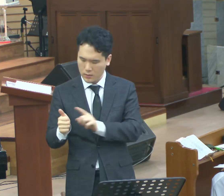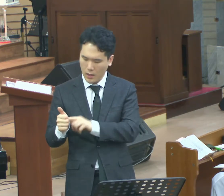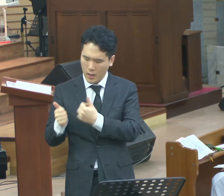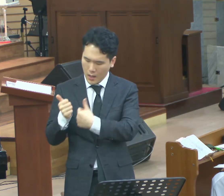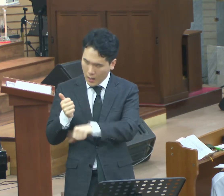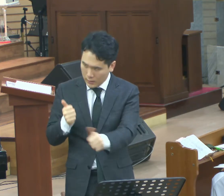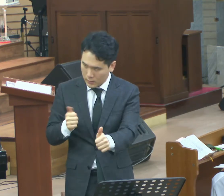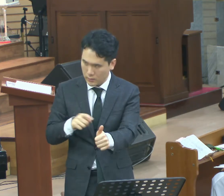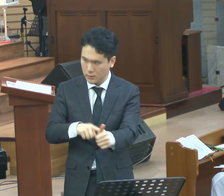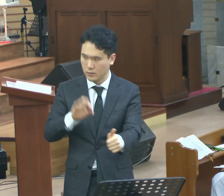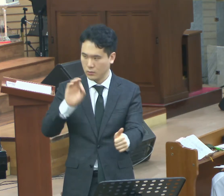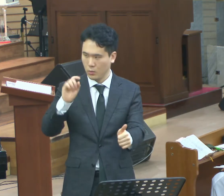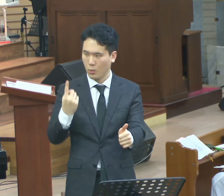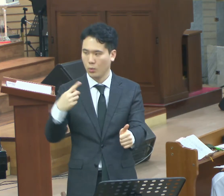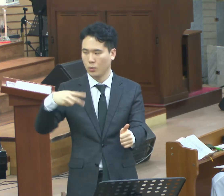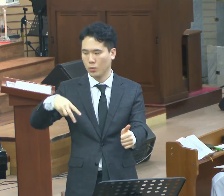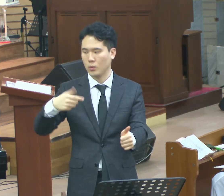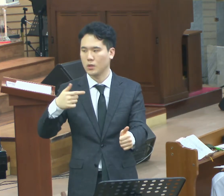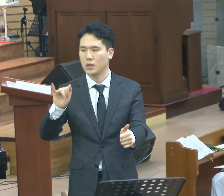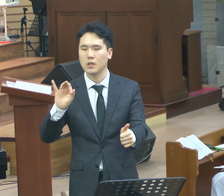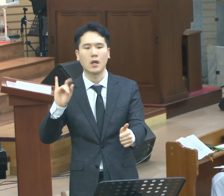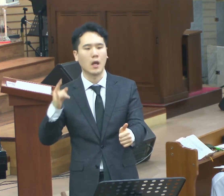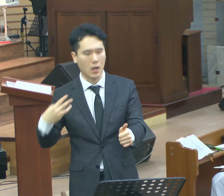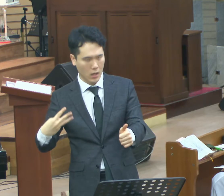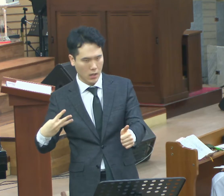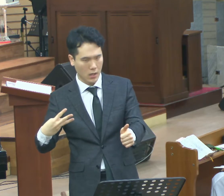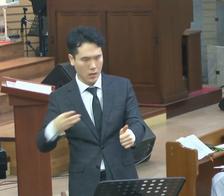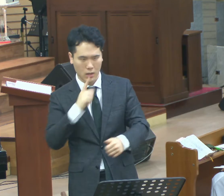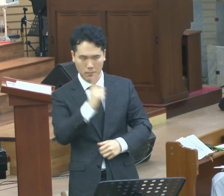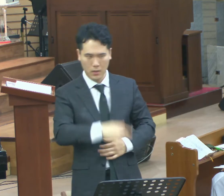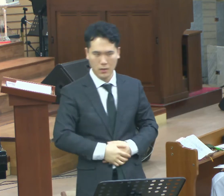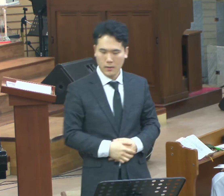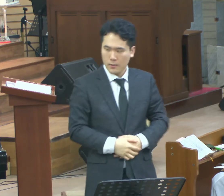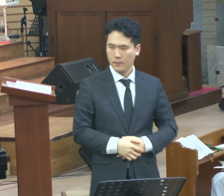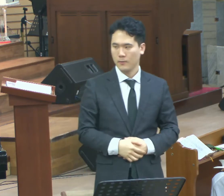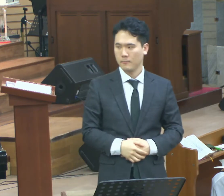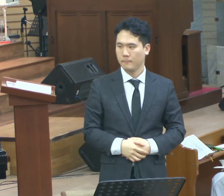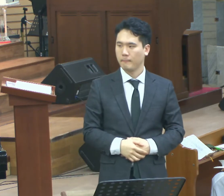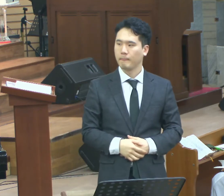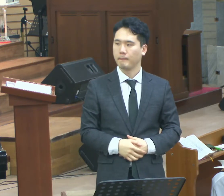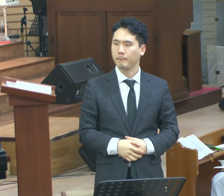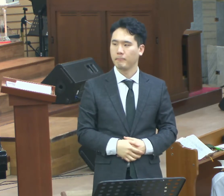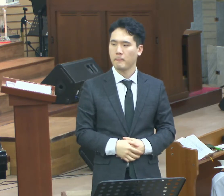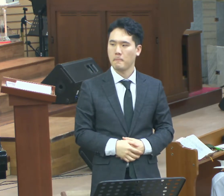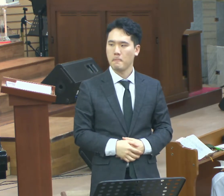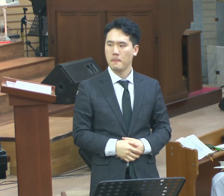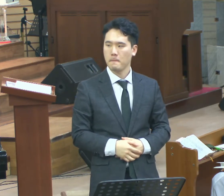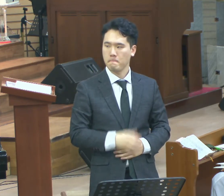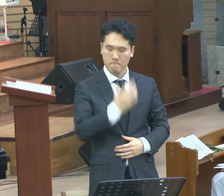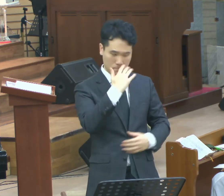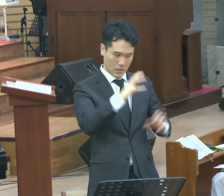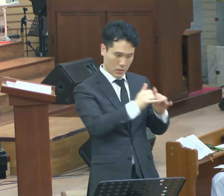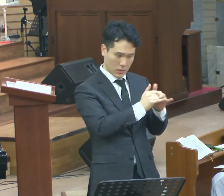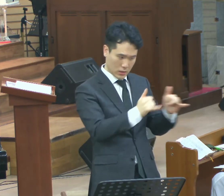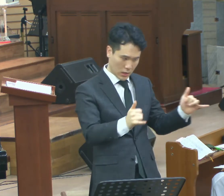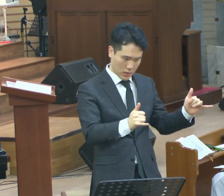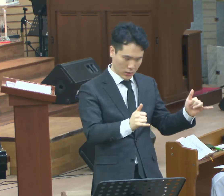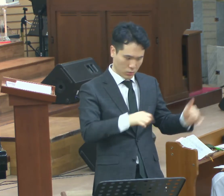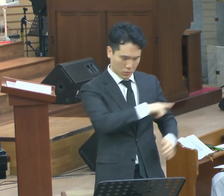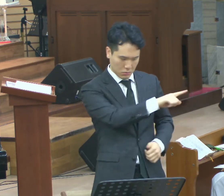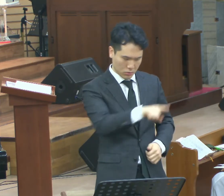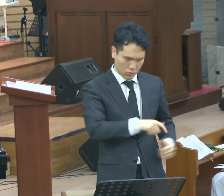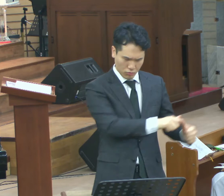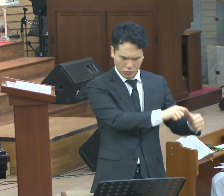갈렙의 사위가 이스라엘을 구원하는 구원자로 하나님께 부름을 받은 거죠. 그렇게 쓰임